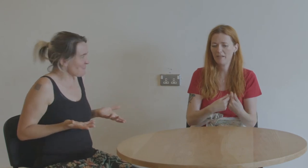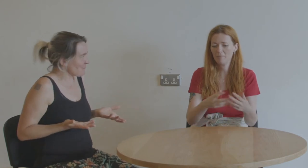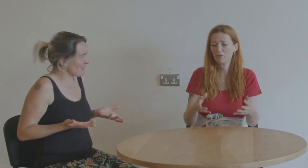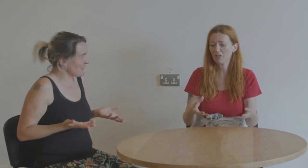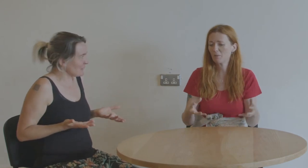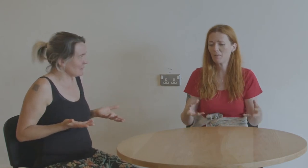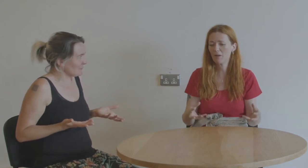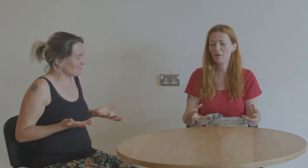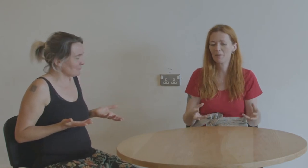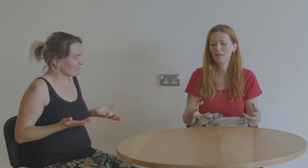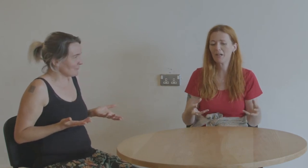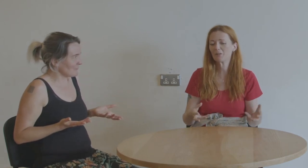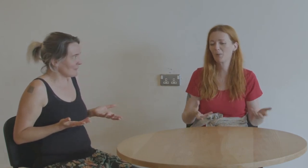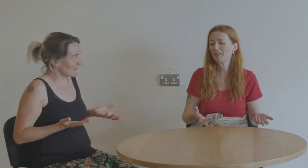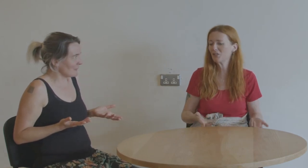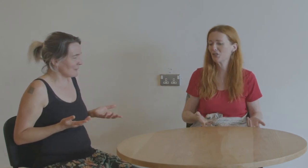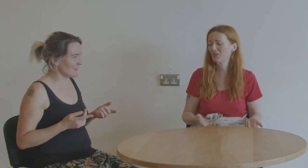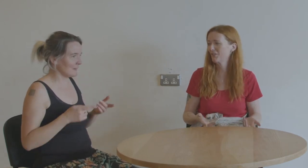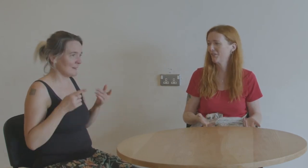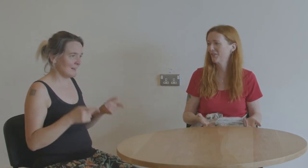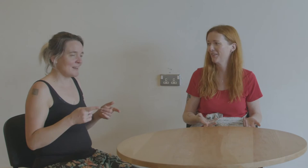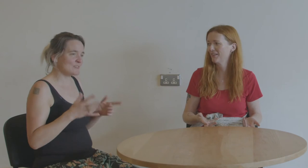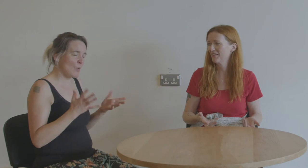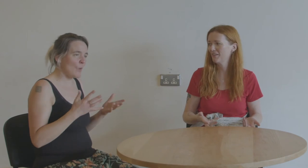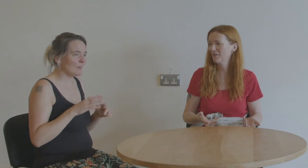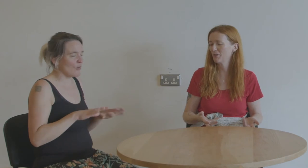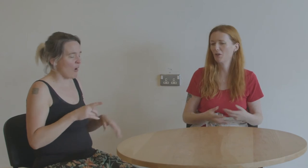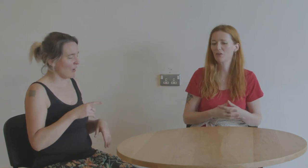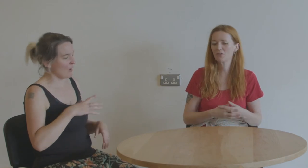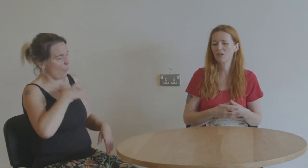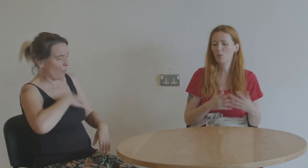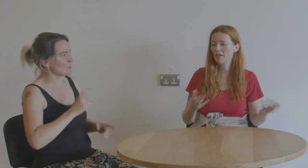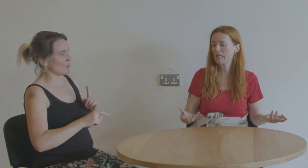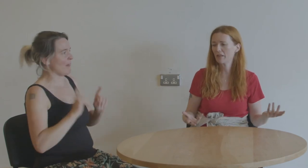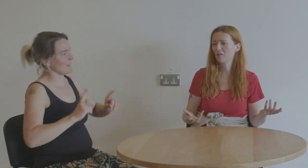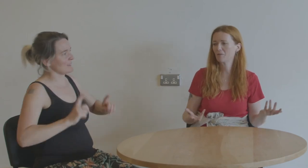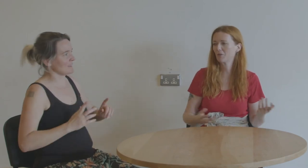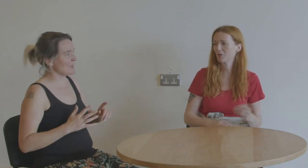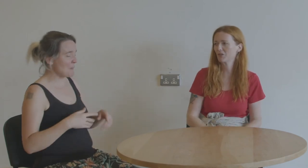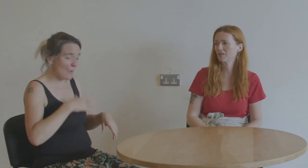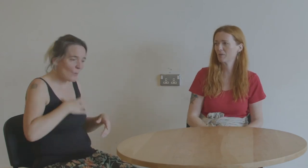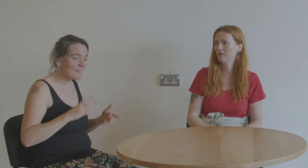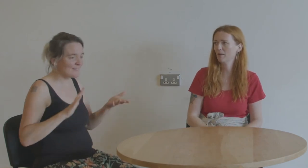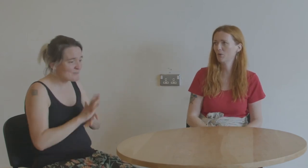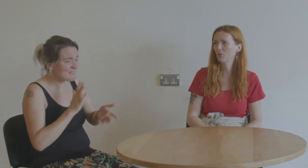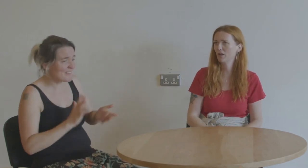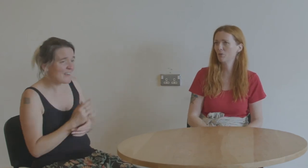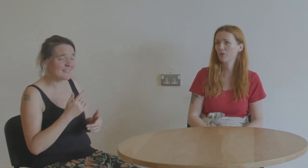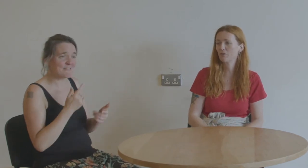unrhyw reswm hedlaw am achos bod ni eisiau gwneud o, mae'n a lot o lawendu yn ffyn nhw o bobl'r prosiect yma, a mae hwnna yn y bath